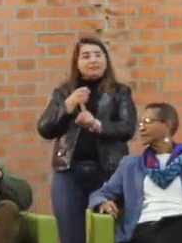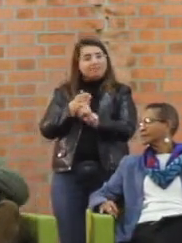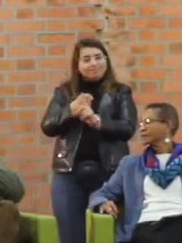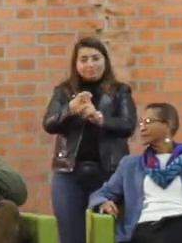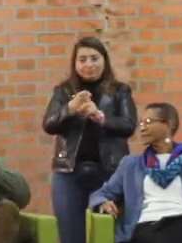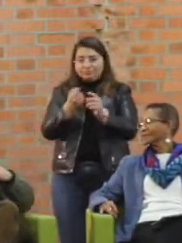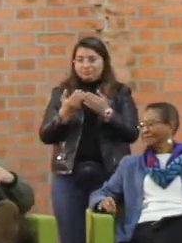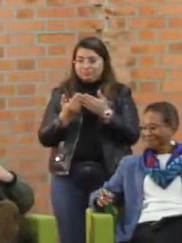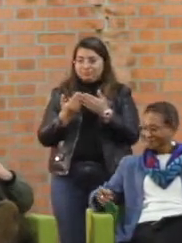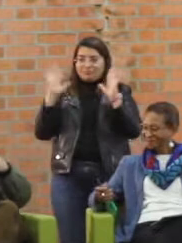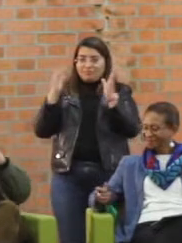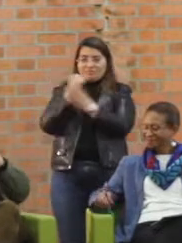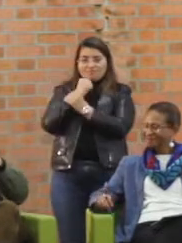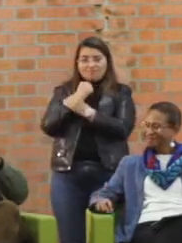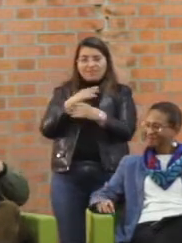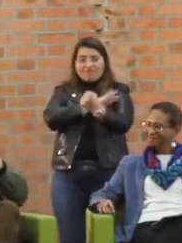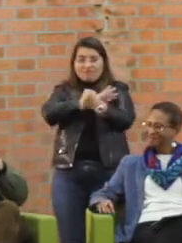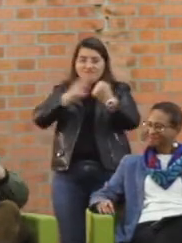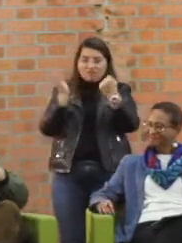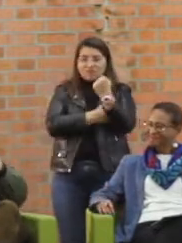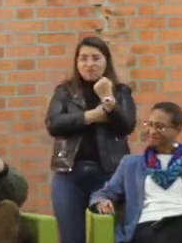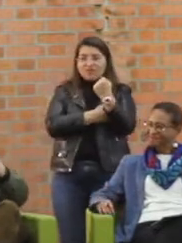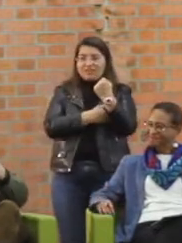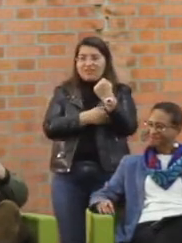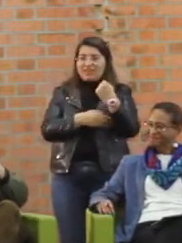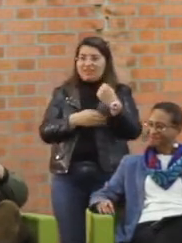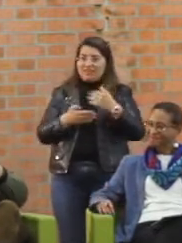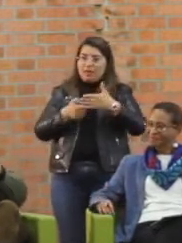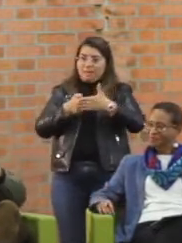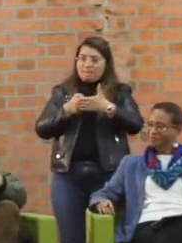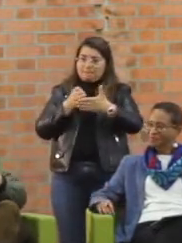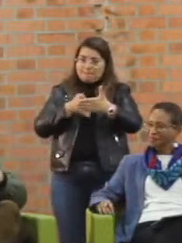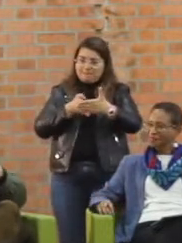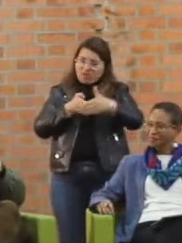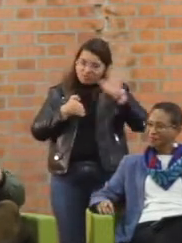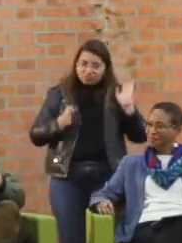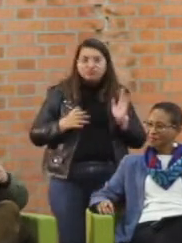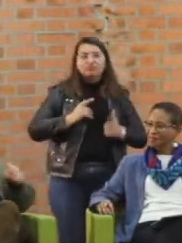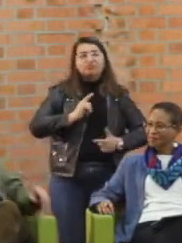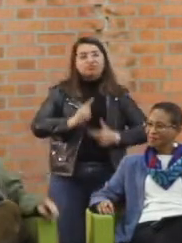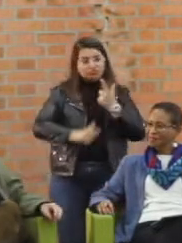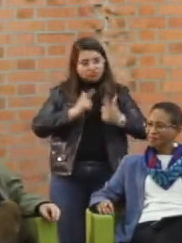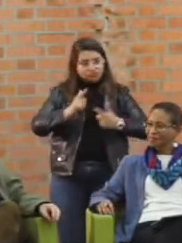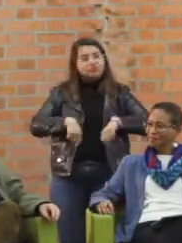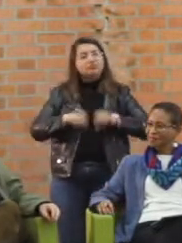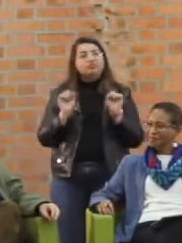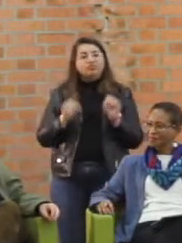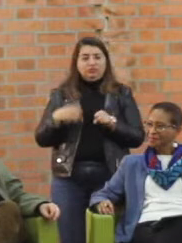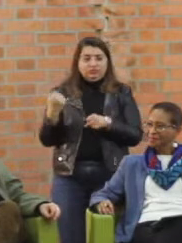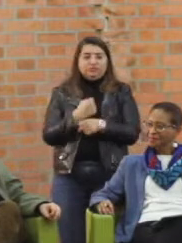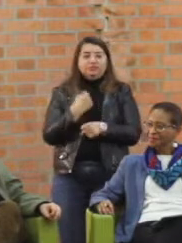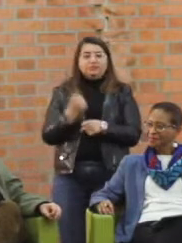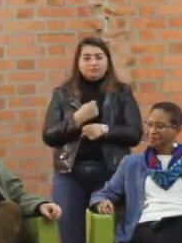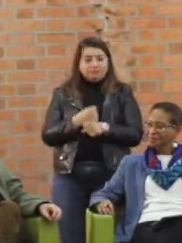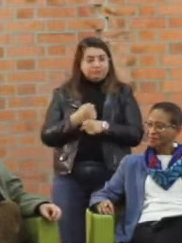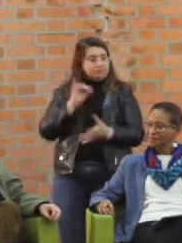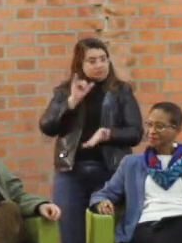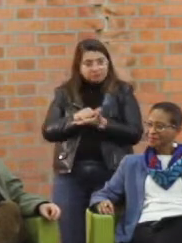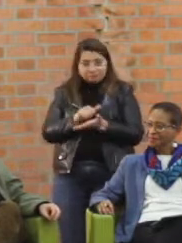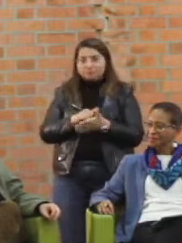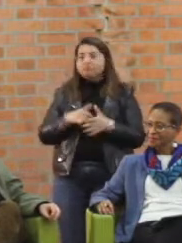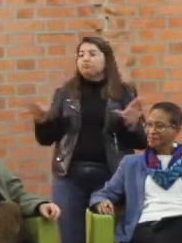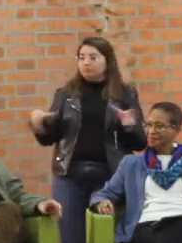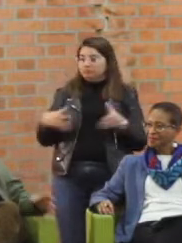yo la tengo aquí puesta esa bandera y sigan haciendo investigaciones o a trabajos de activismo para